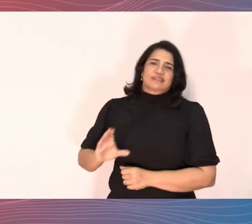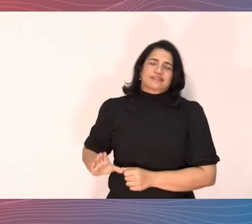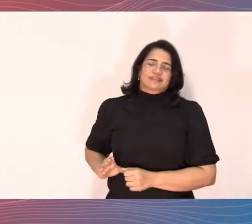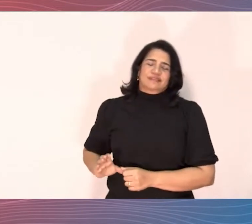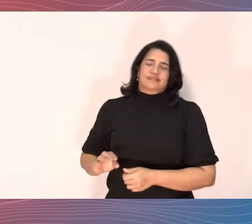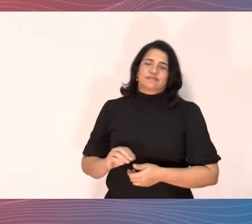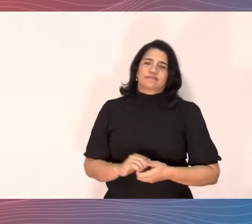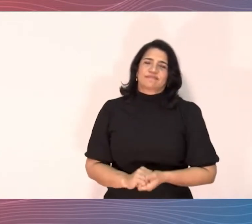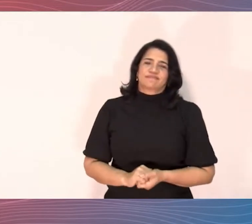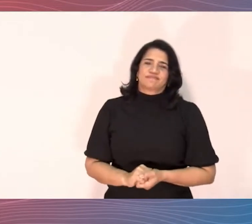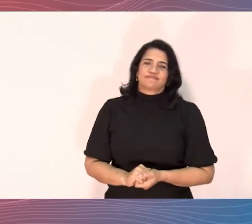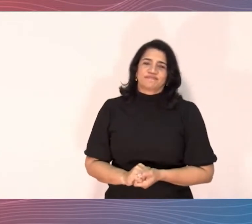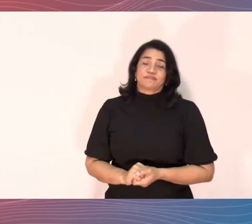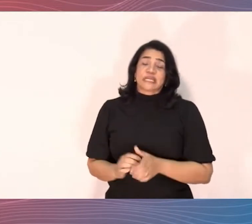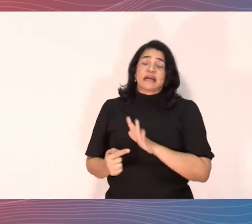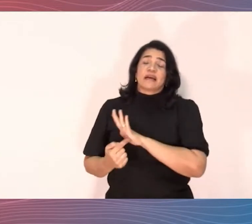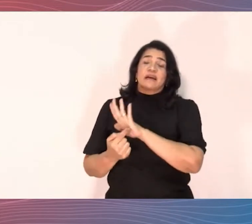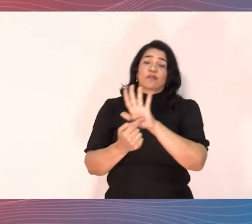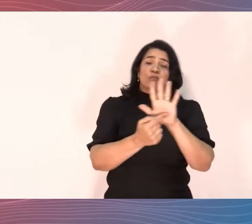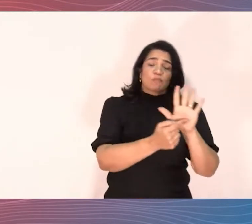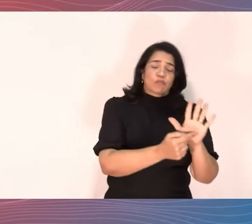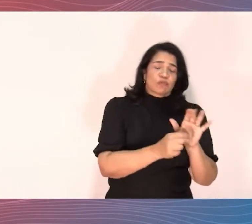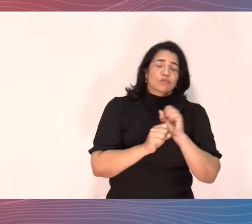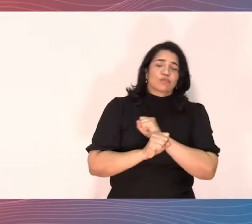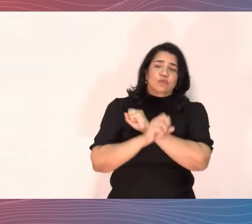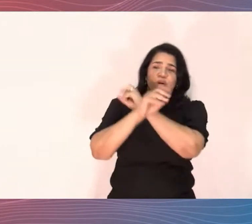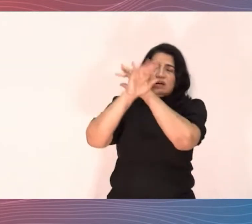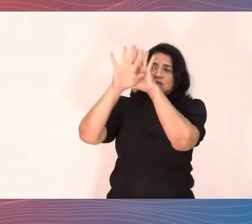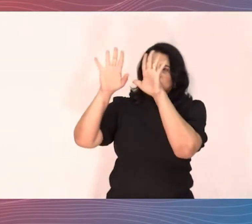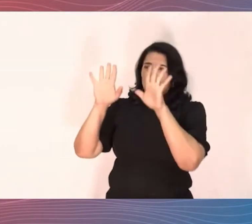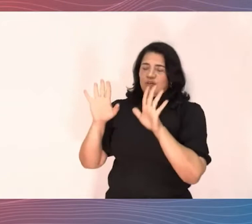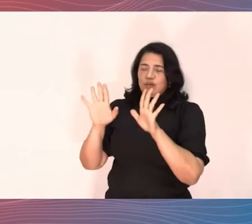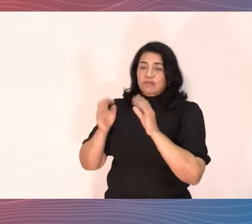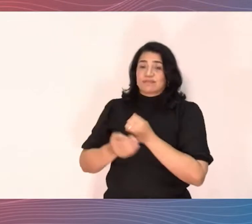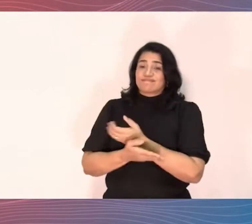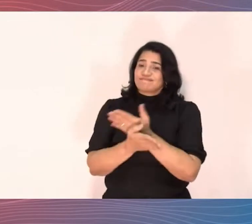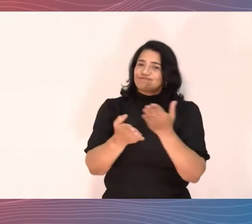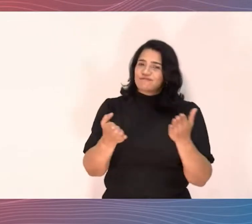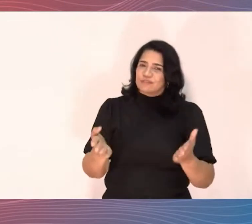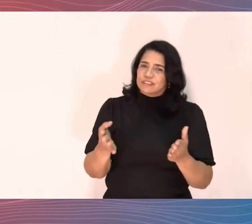aperfeiçoados na unidade. Irmão, por isso, irmãos, quanto mais...